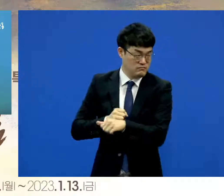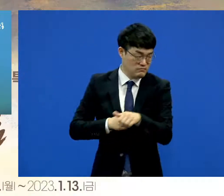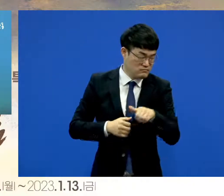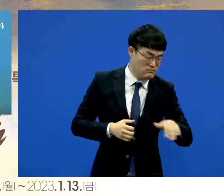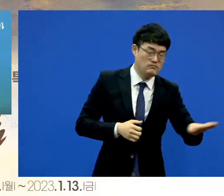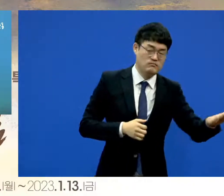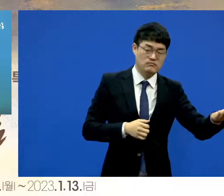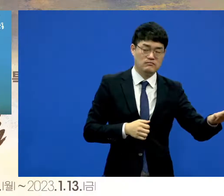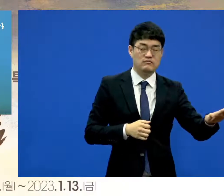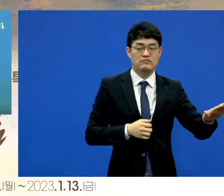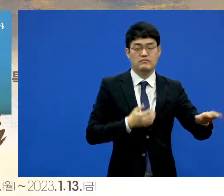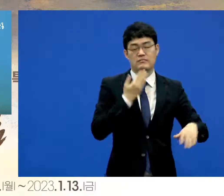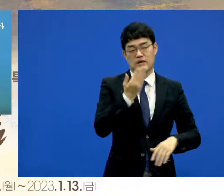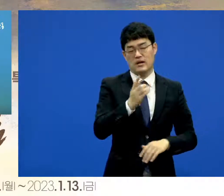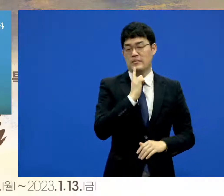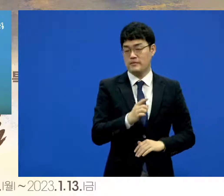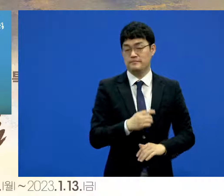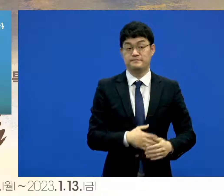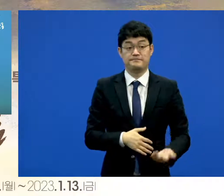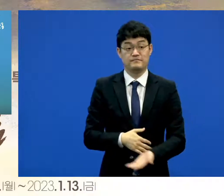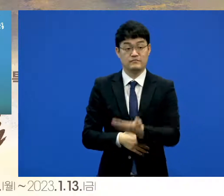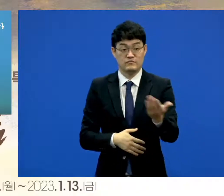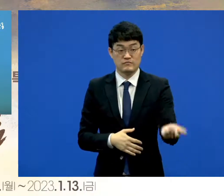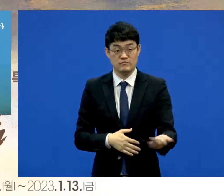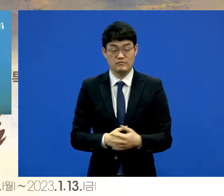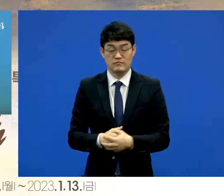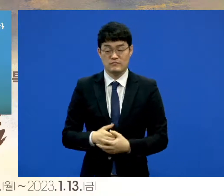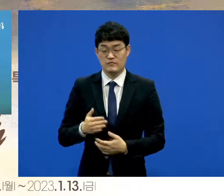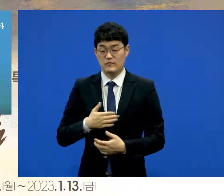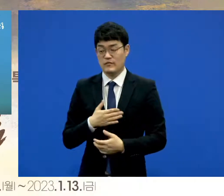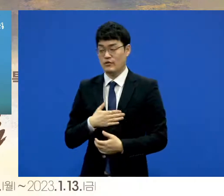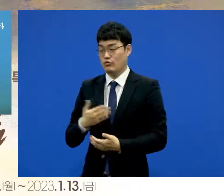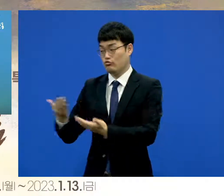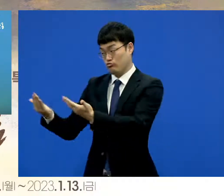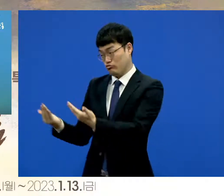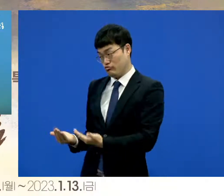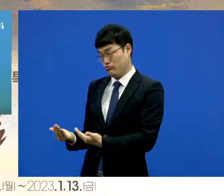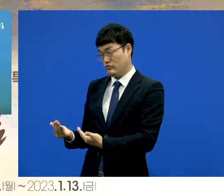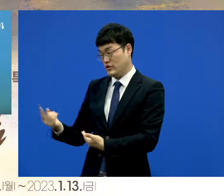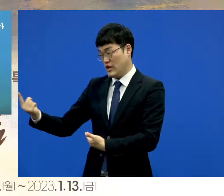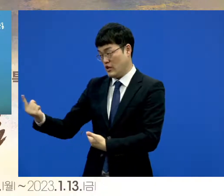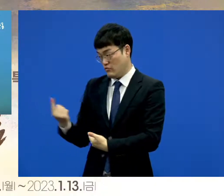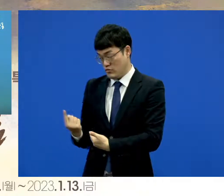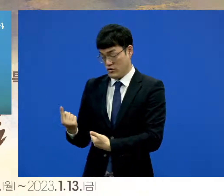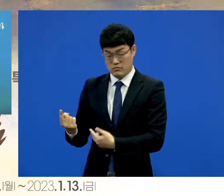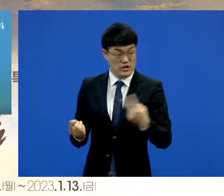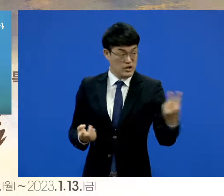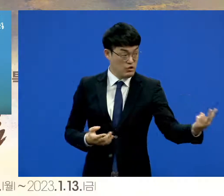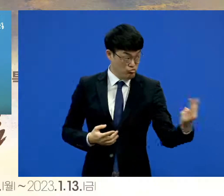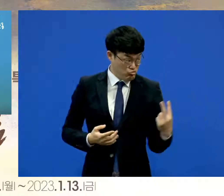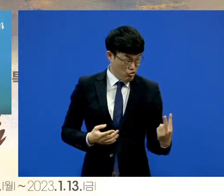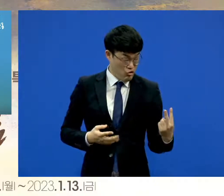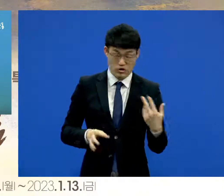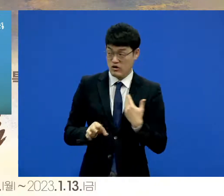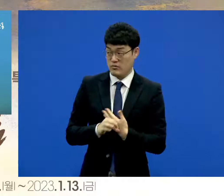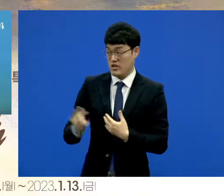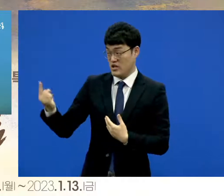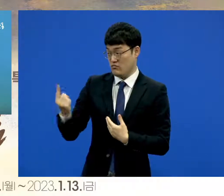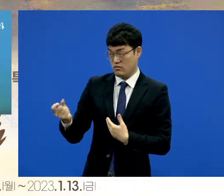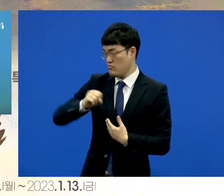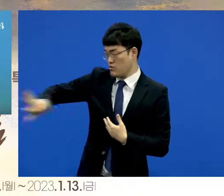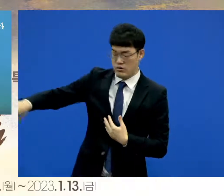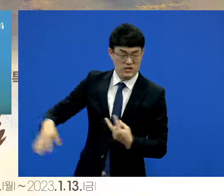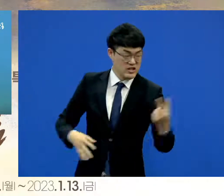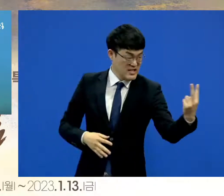여러분, 누군가 파격적 대우를 해준다면 언제든지 그 길을 따를 수 있다면 그 인생이 어디로 갈지 미지수죠.